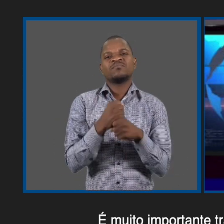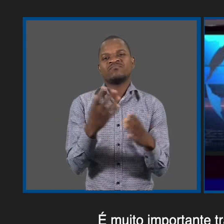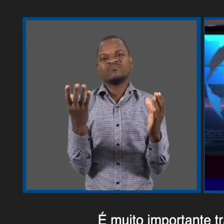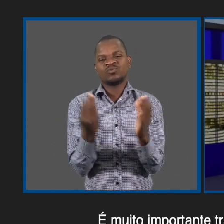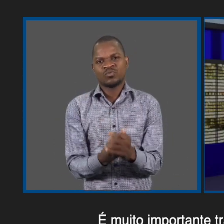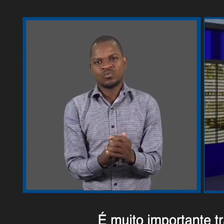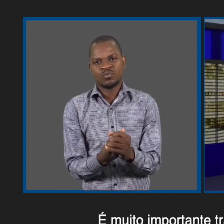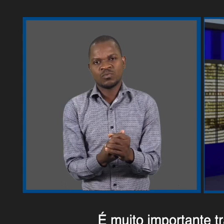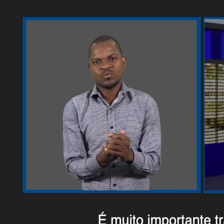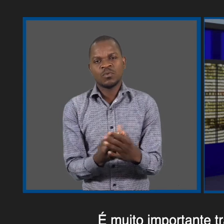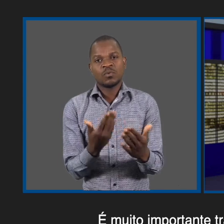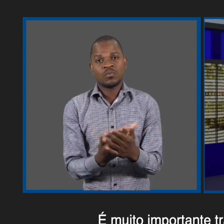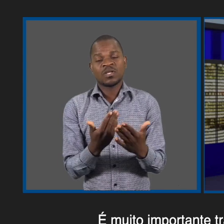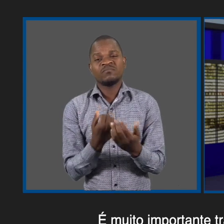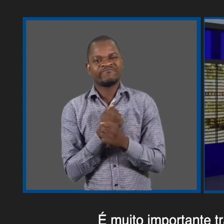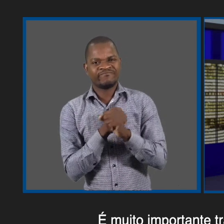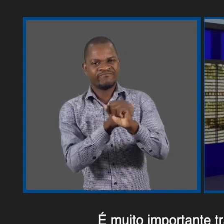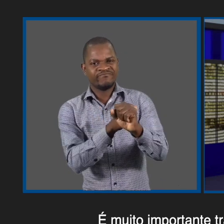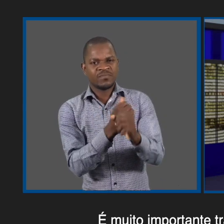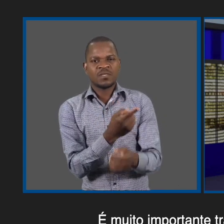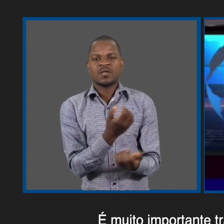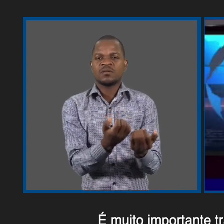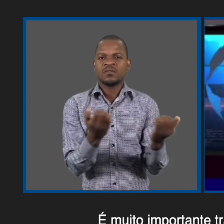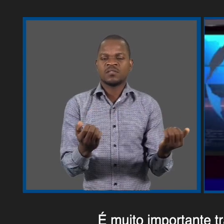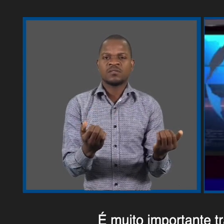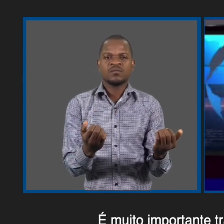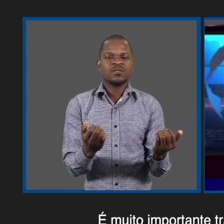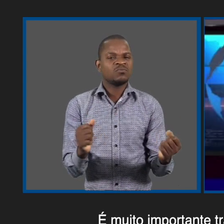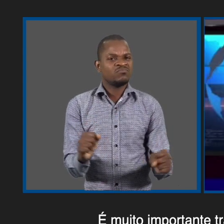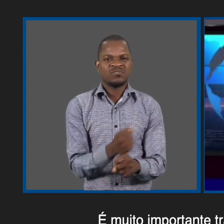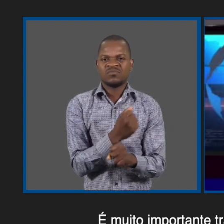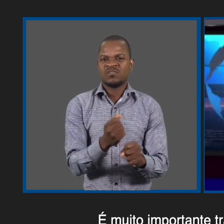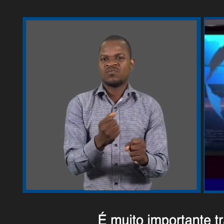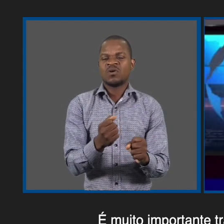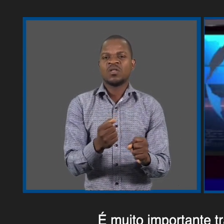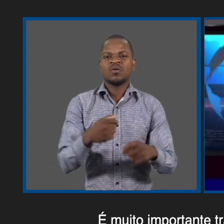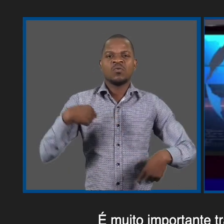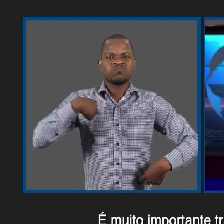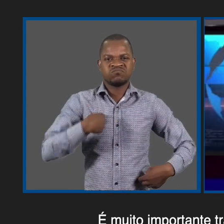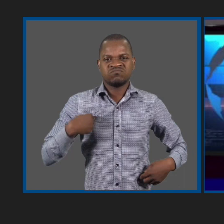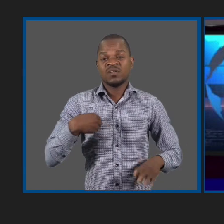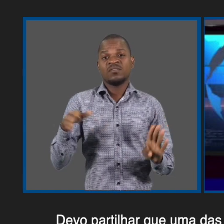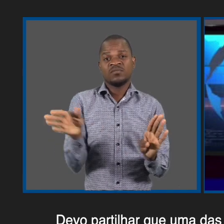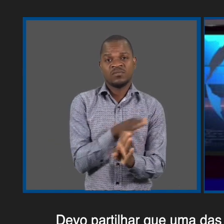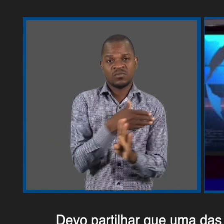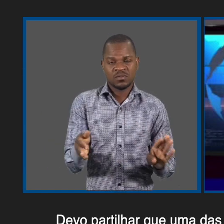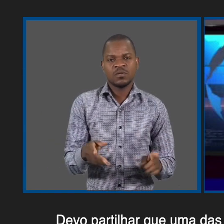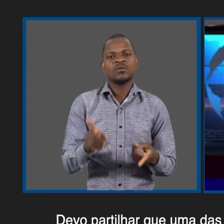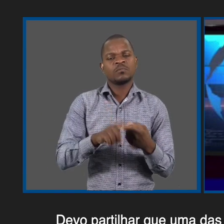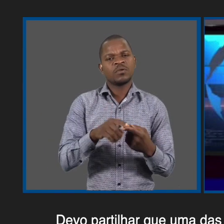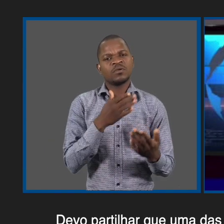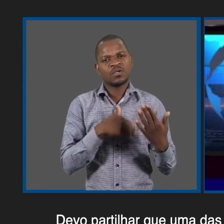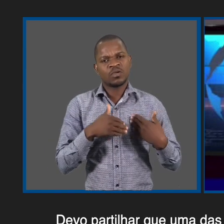É muito importante, e trabalhamos em conjunto, como prevenir que as crianças possam ser vítimas de violência.